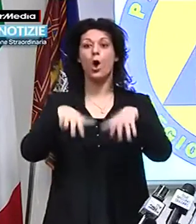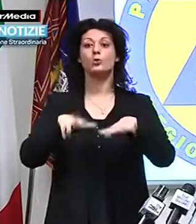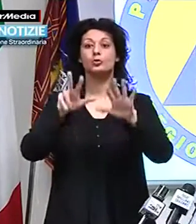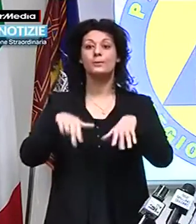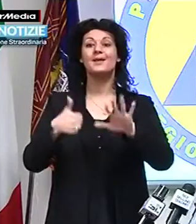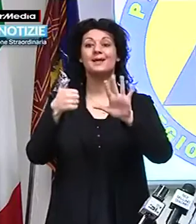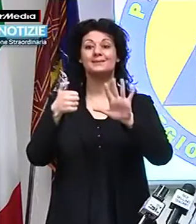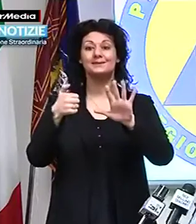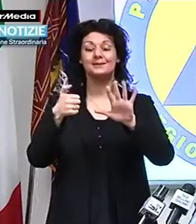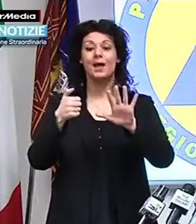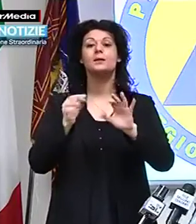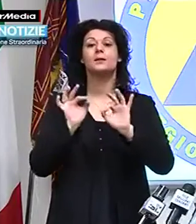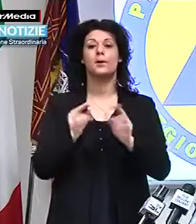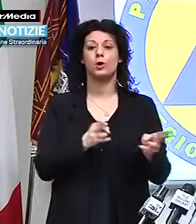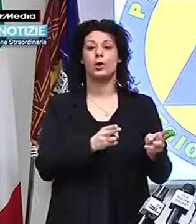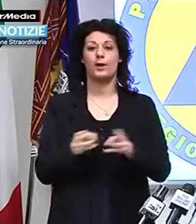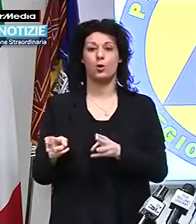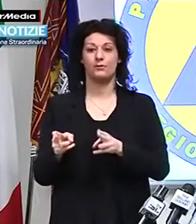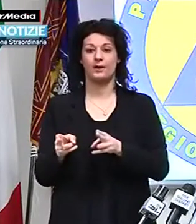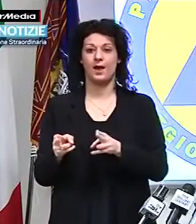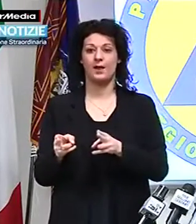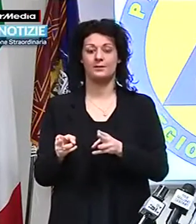8.860 ricoverati che non sono Covid.